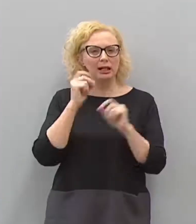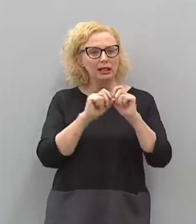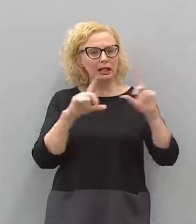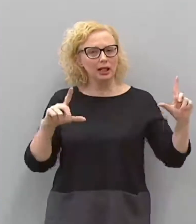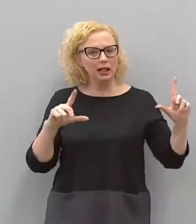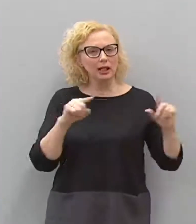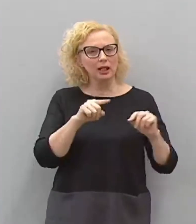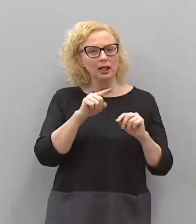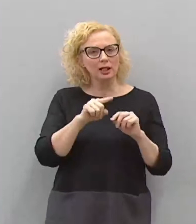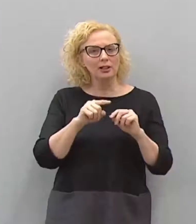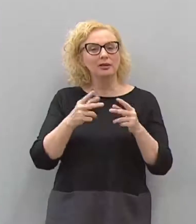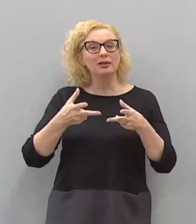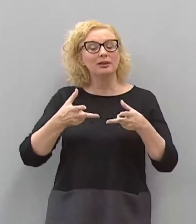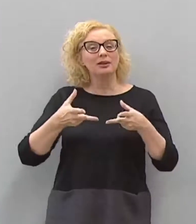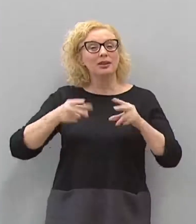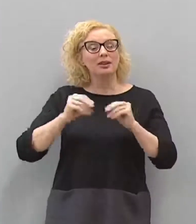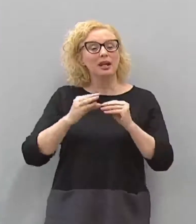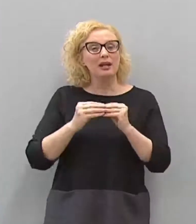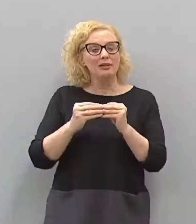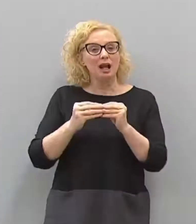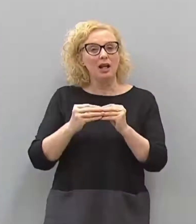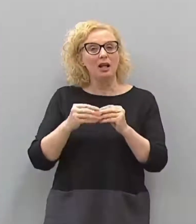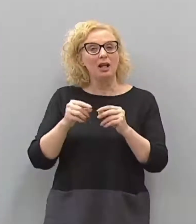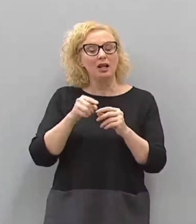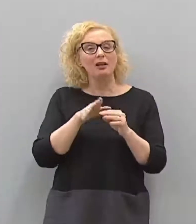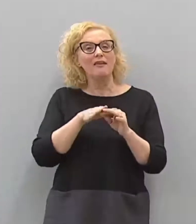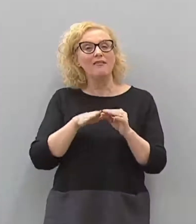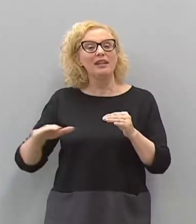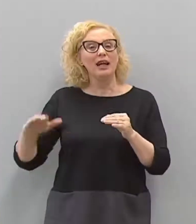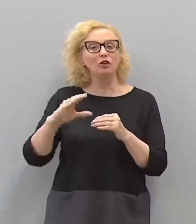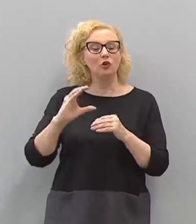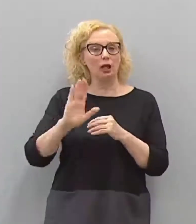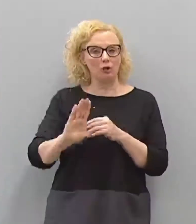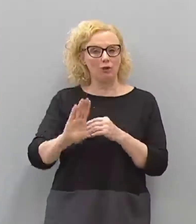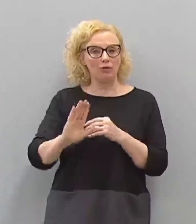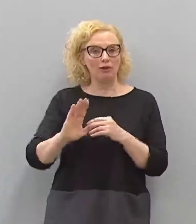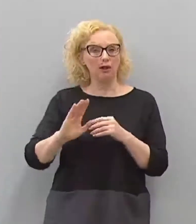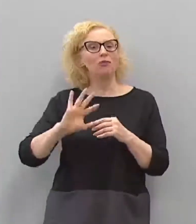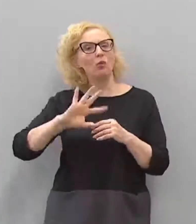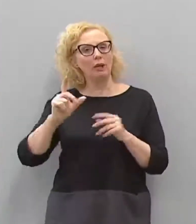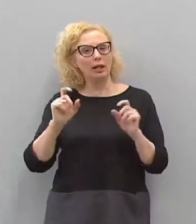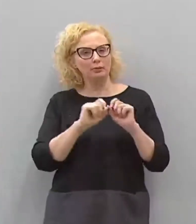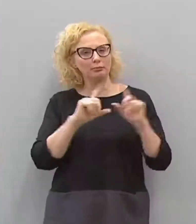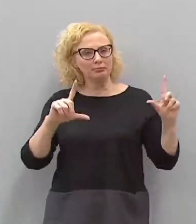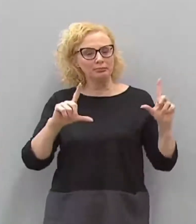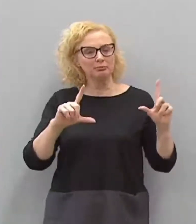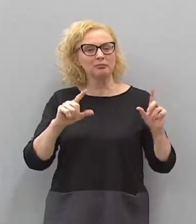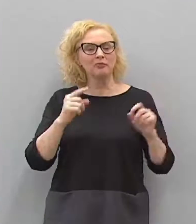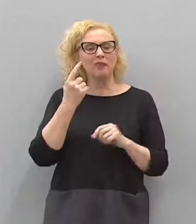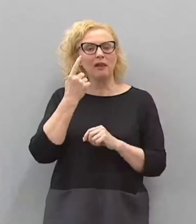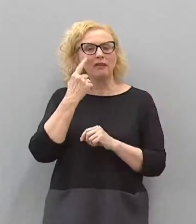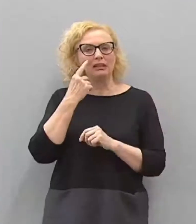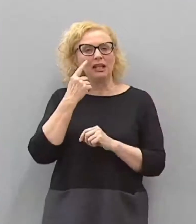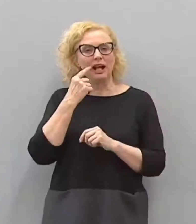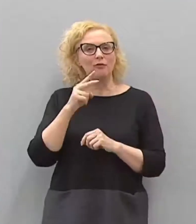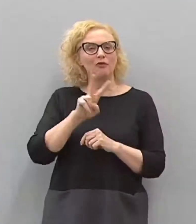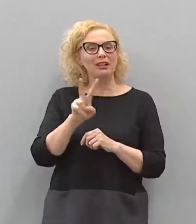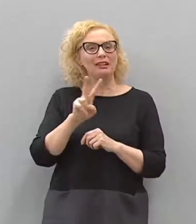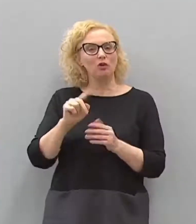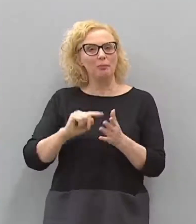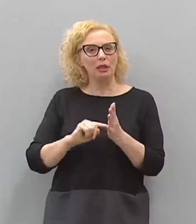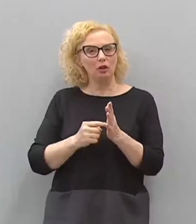rifacimento del viadotto di canova andiamo avanti con la slide questo qua da 22 milioni è